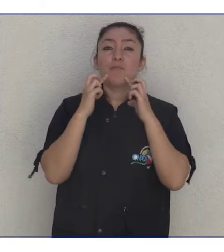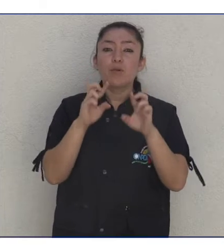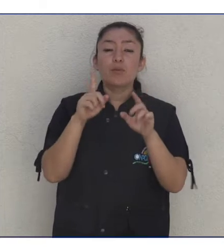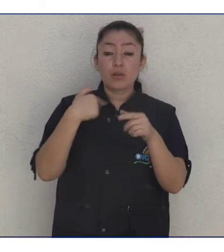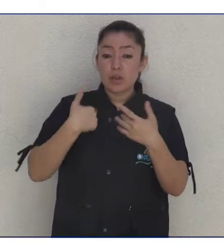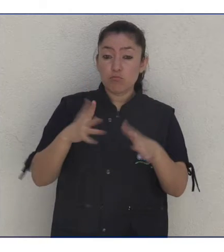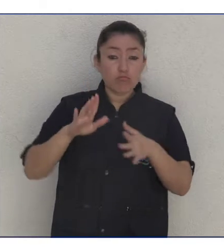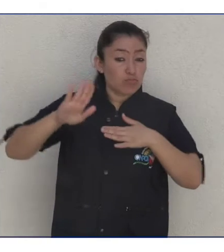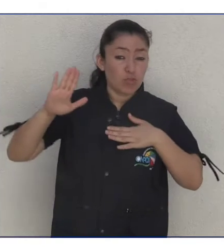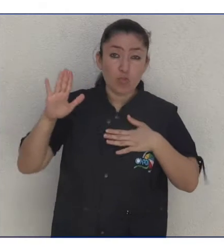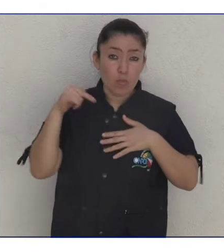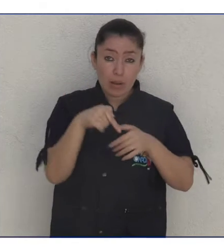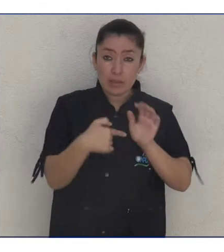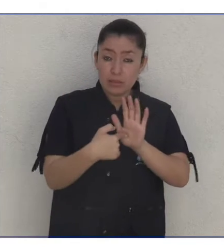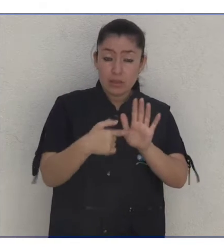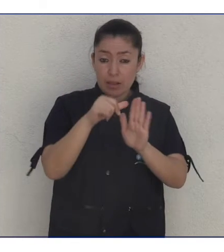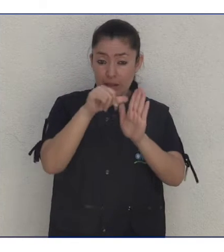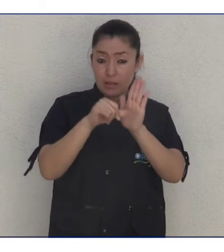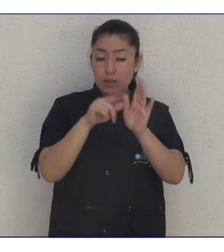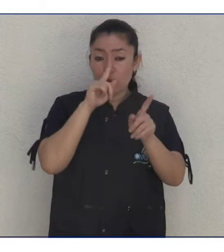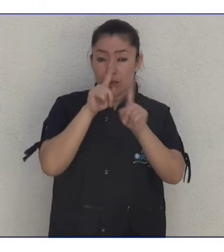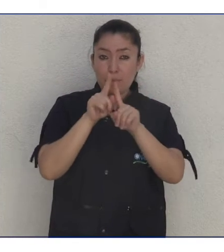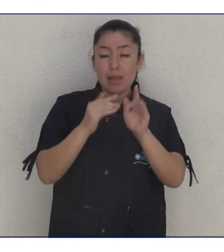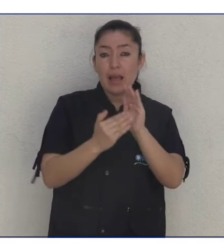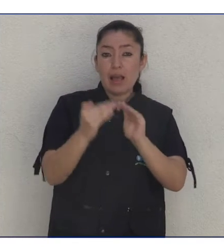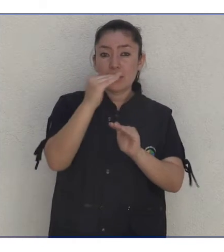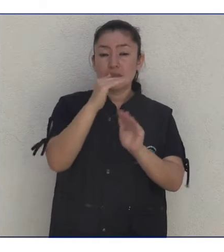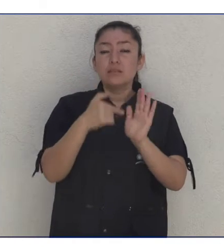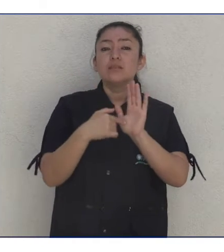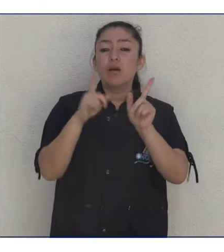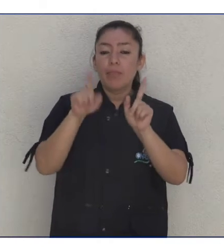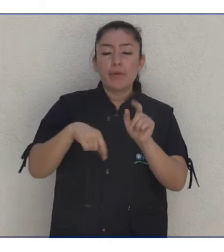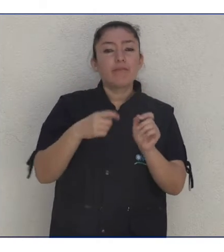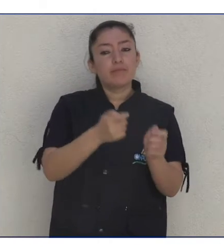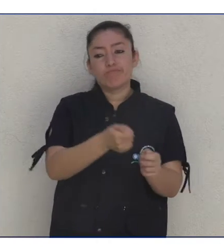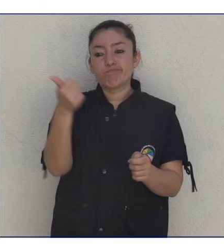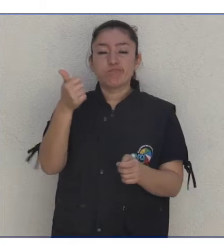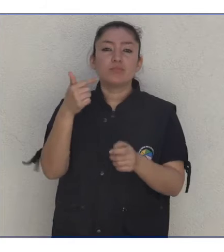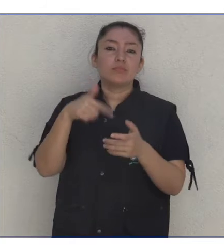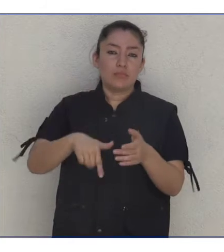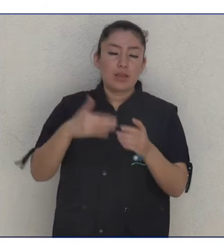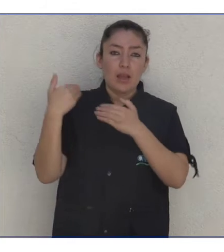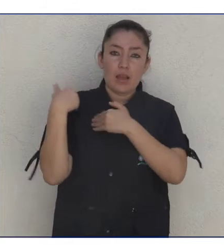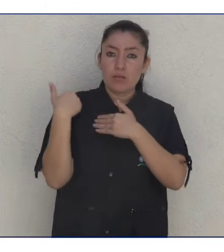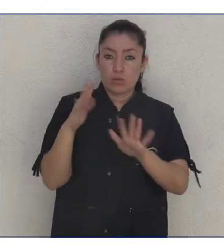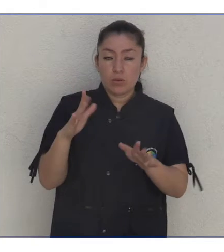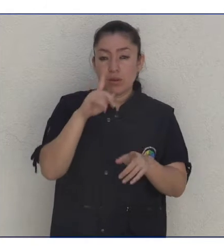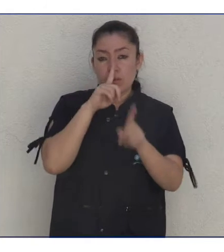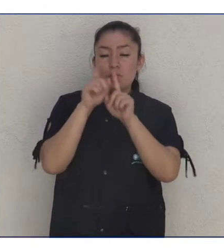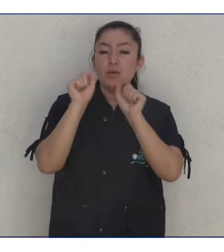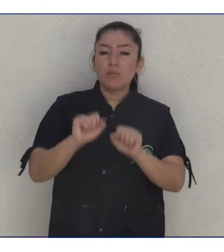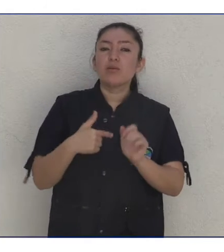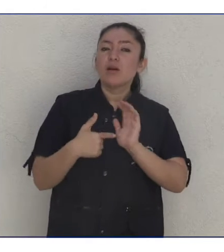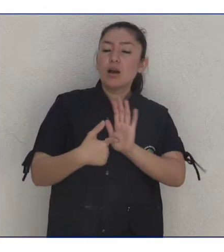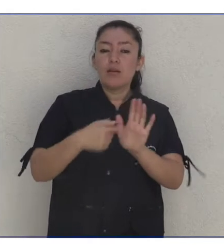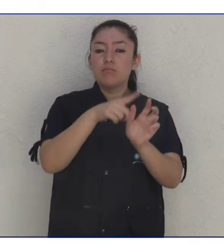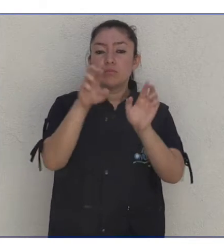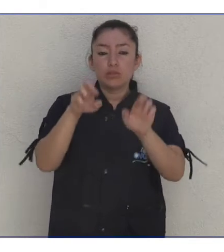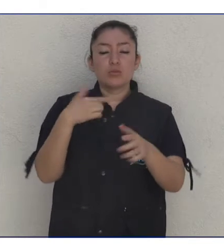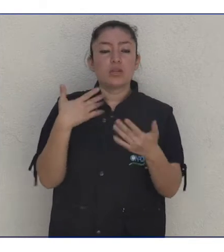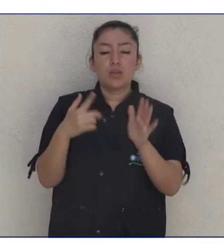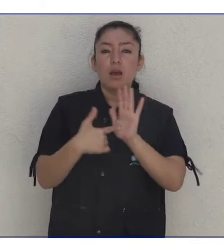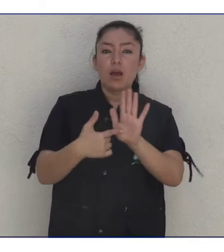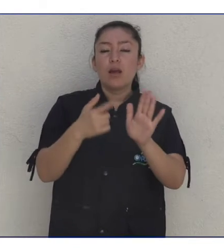que incumplan el presente y el anterior artículo de esta ley podrán ser destituidos de su cargo y sujetos a lo previsto por